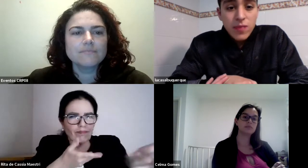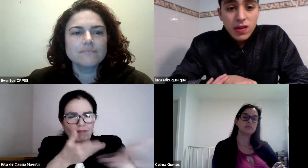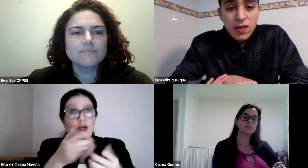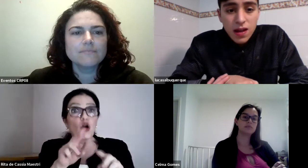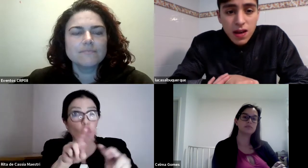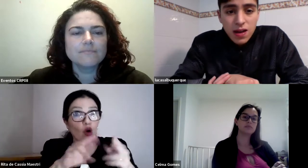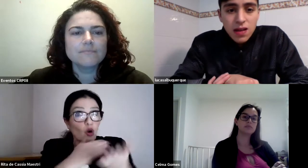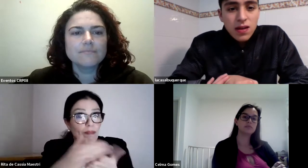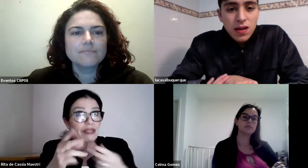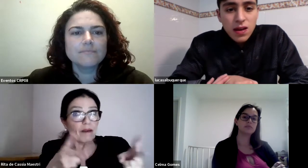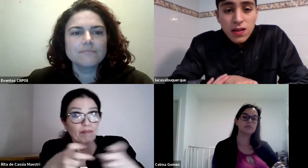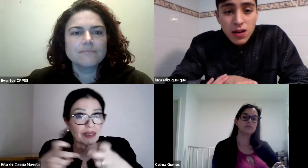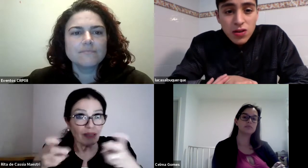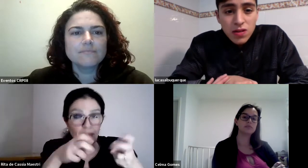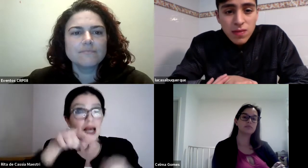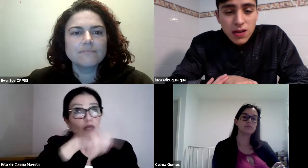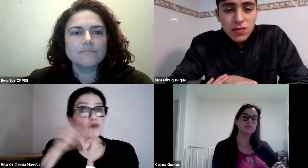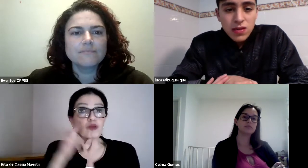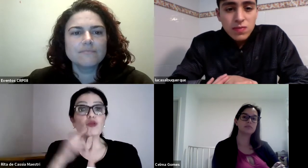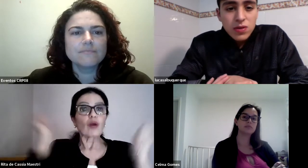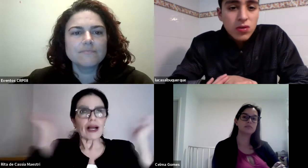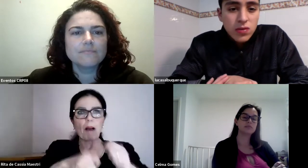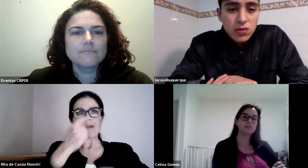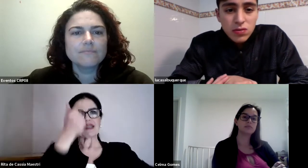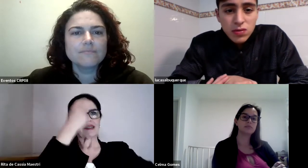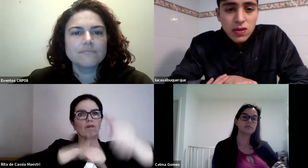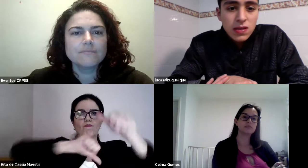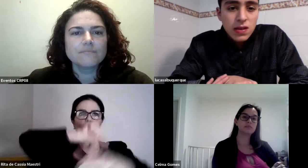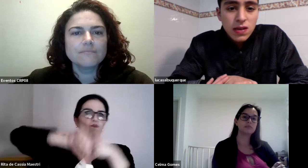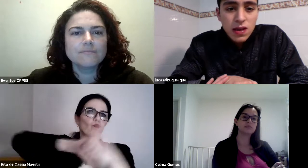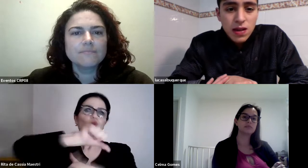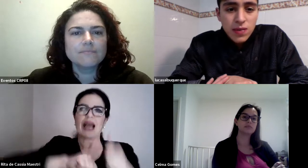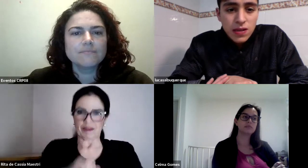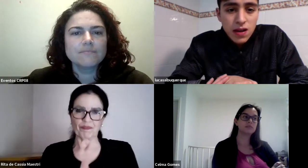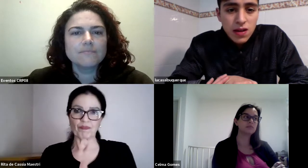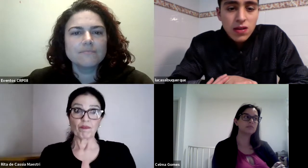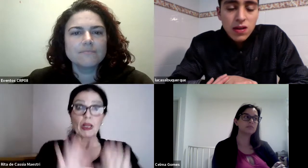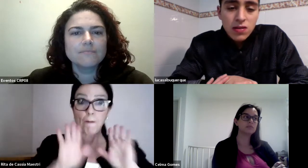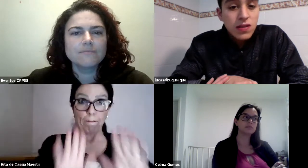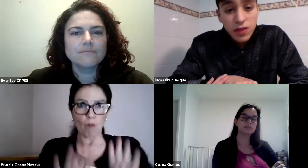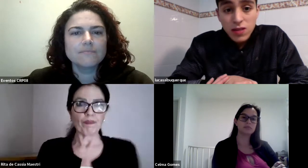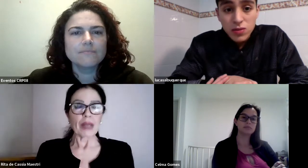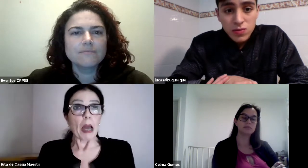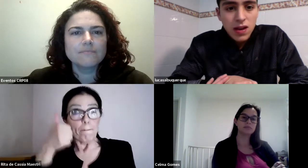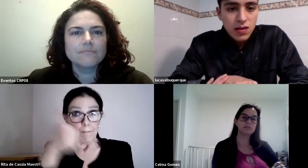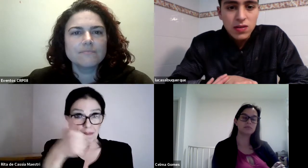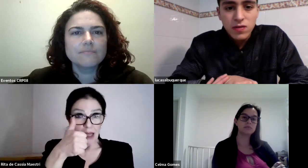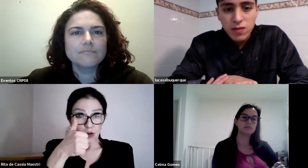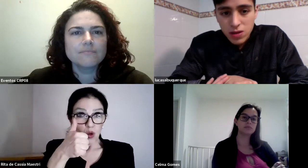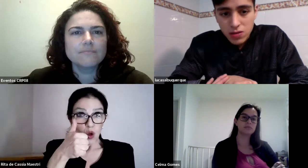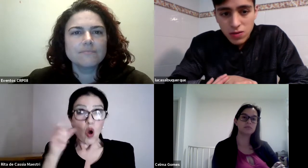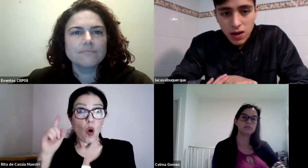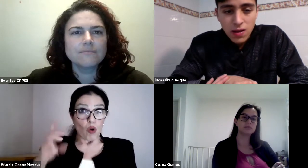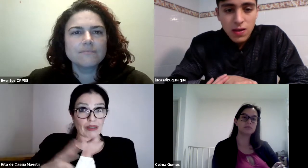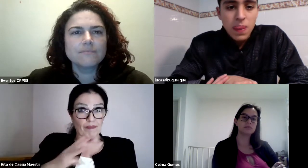comecei a pesquisar, a interagir mais com essas pessoas surdas e entender a capacidade e que nós deveríamos mudar a nossa forma